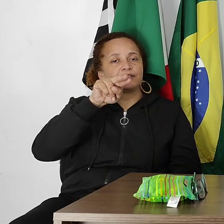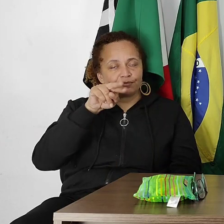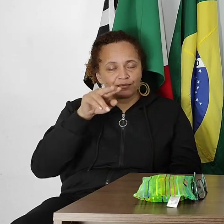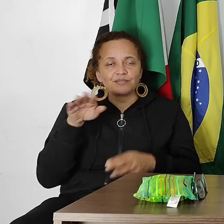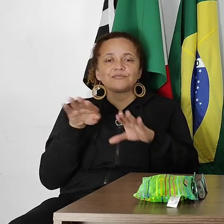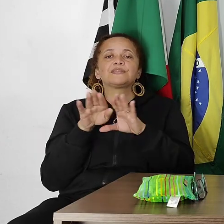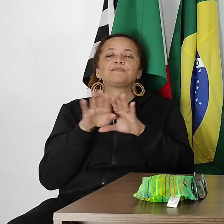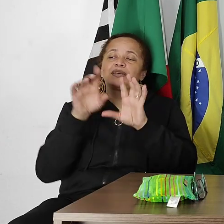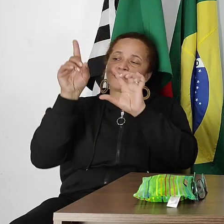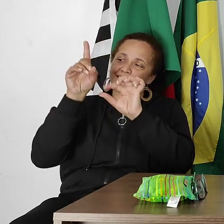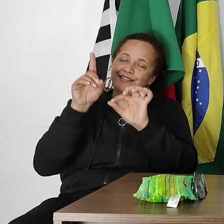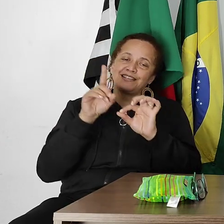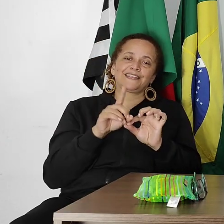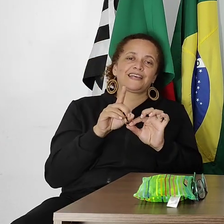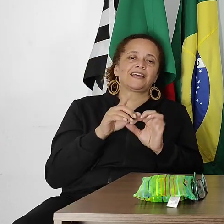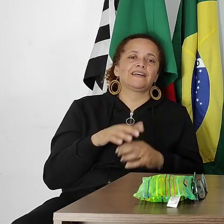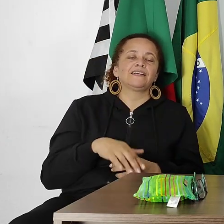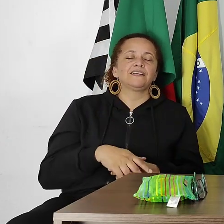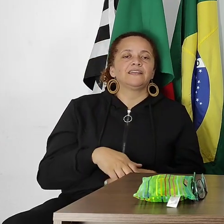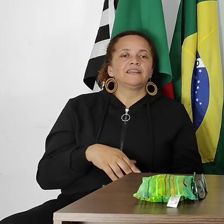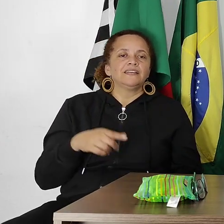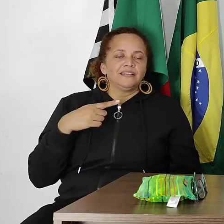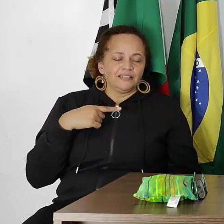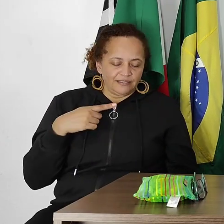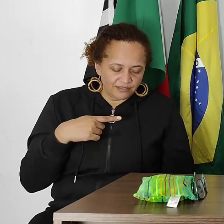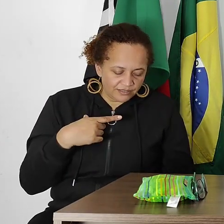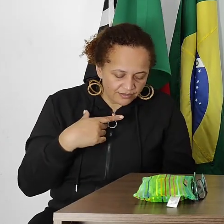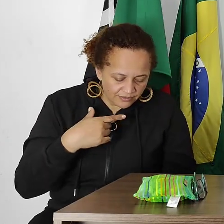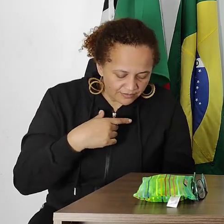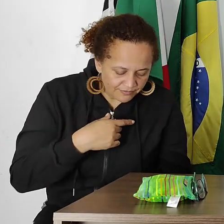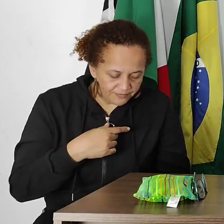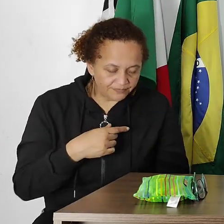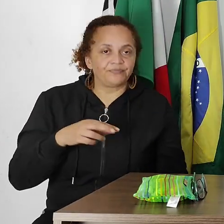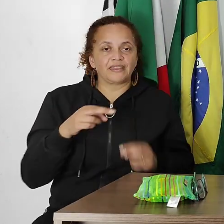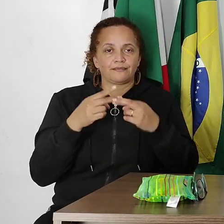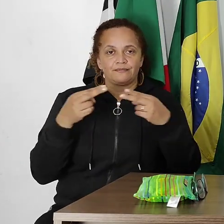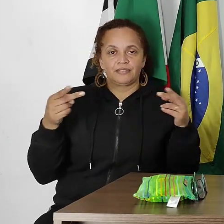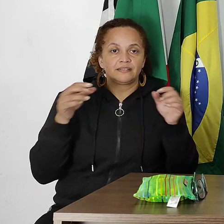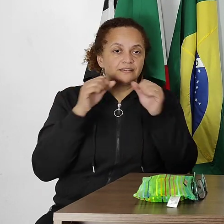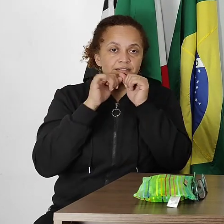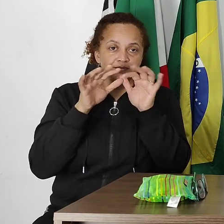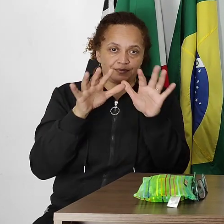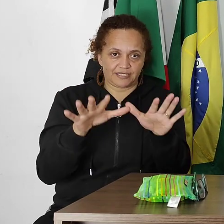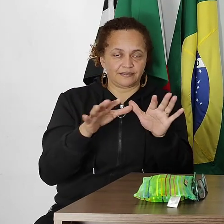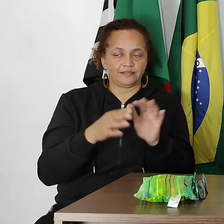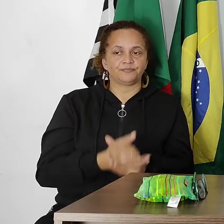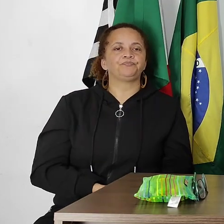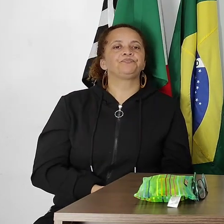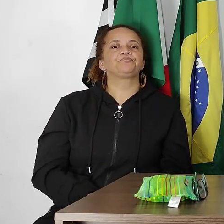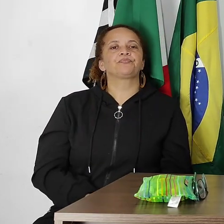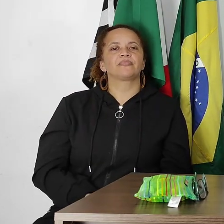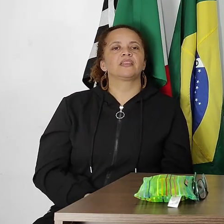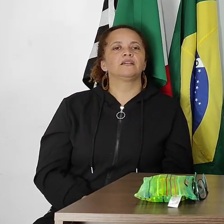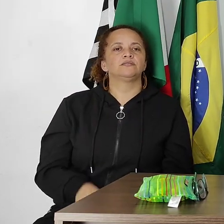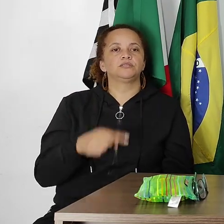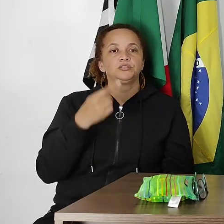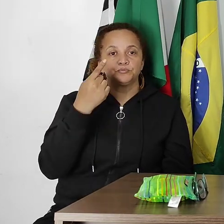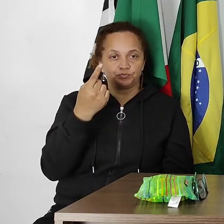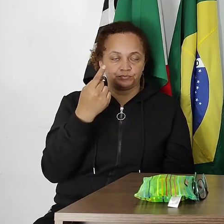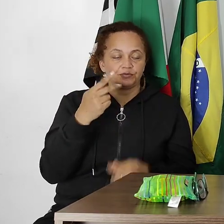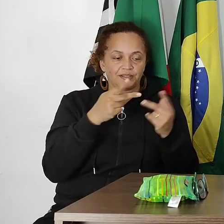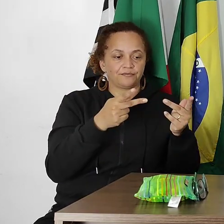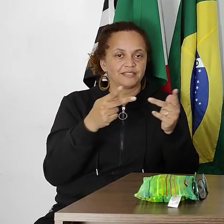em outras, na cidade deles, mas enfim, e em uma dessas visitas que eu fazia, eu lembro